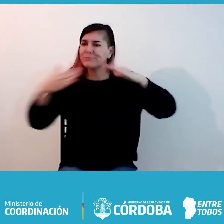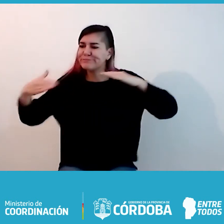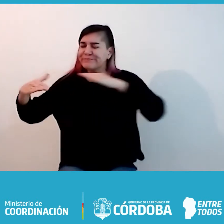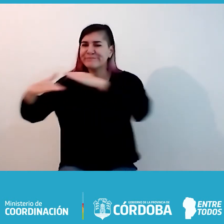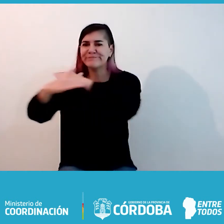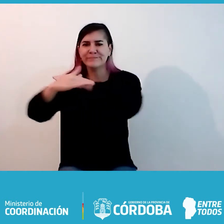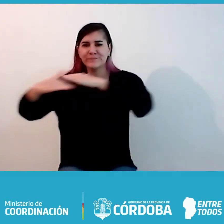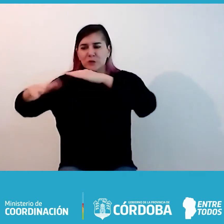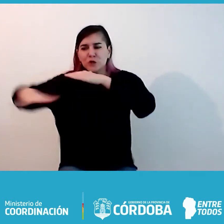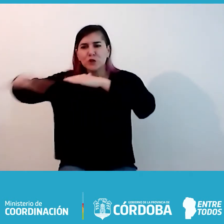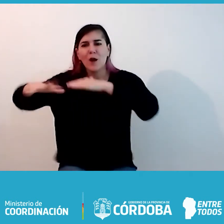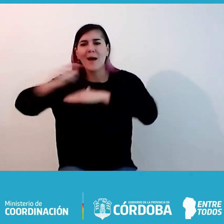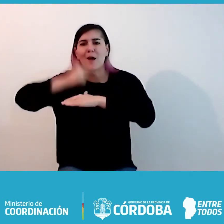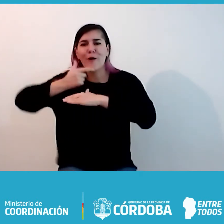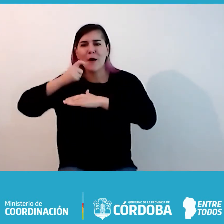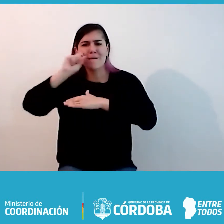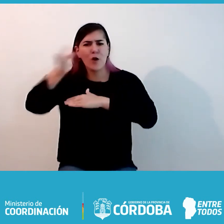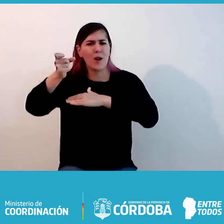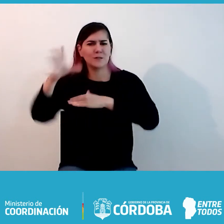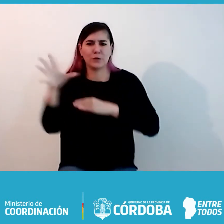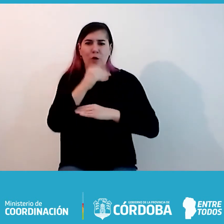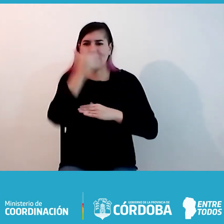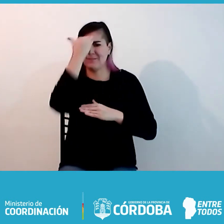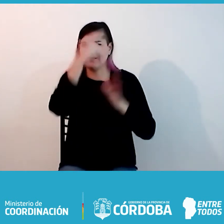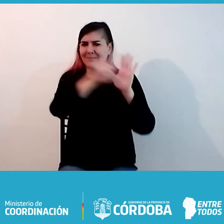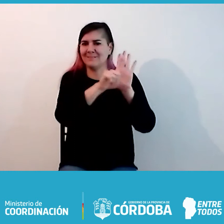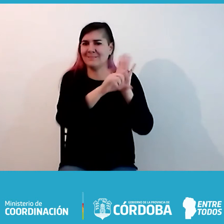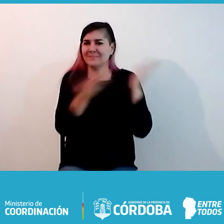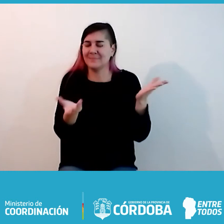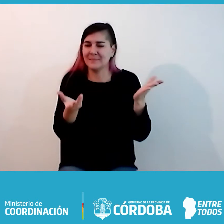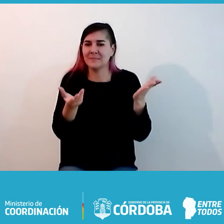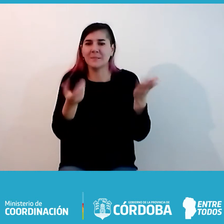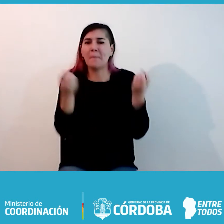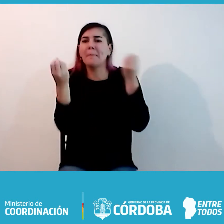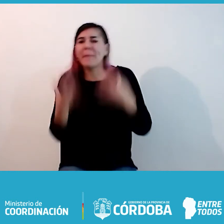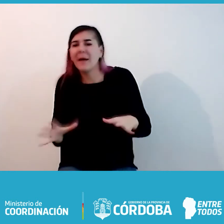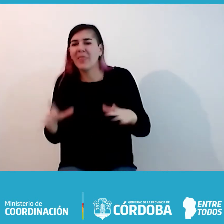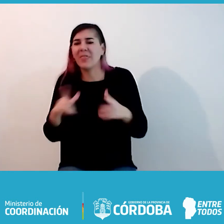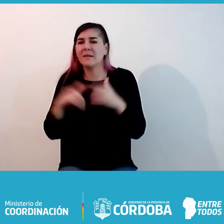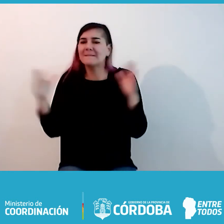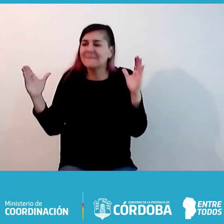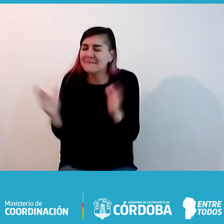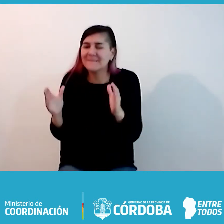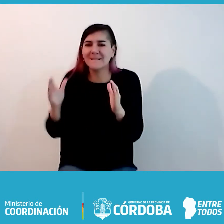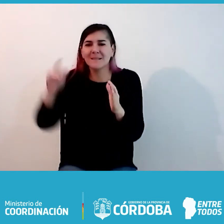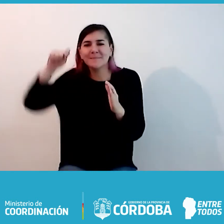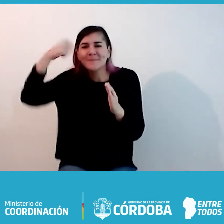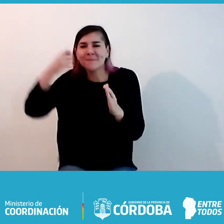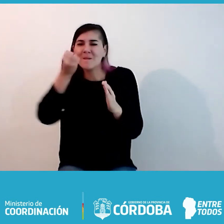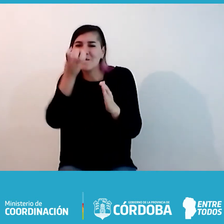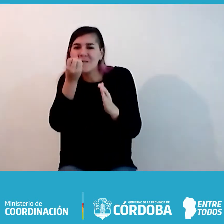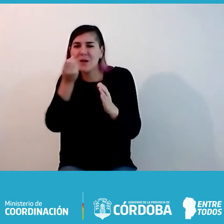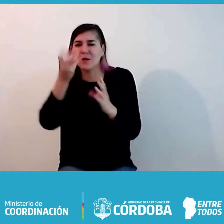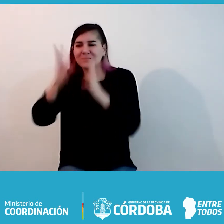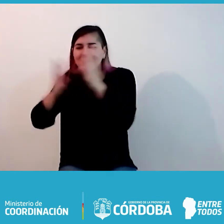Ley 9814, en violación a toda legislación. La pérdida o disminución de la biodiversidad es una consecuencia directa